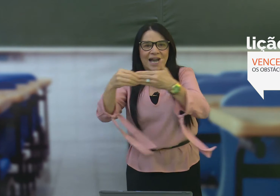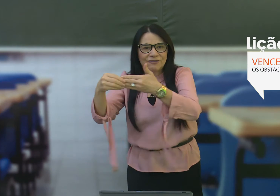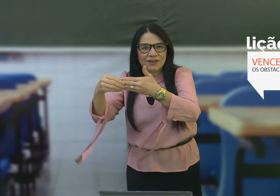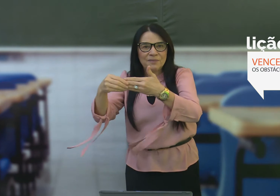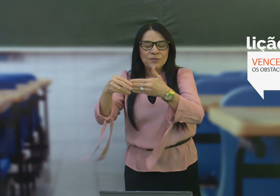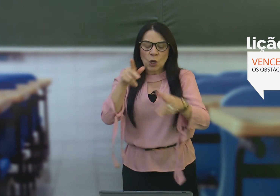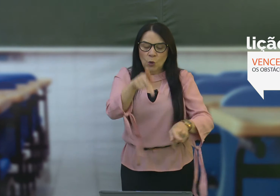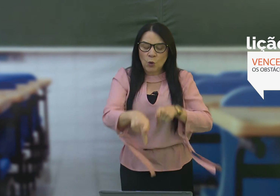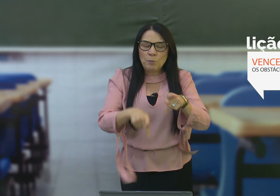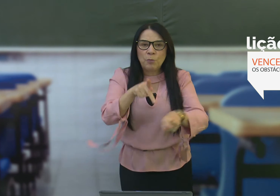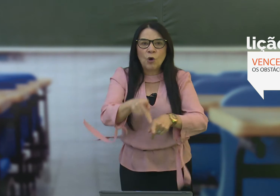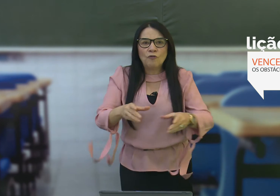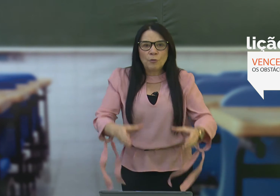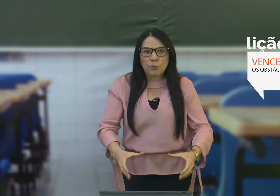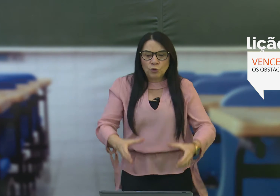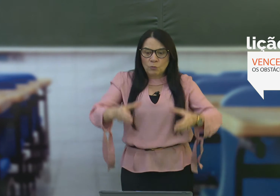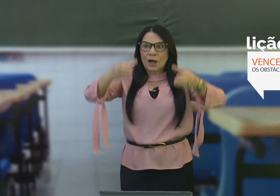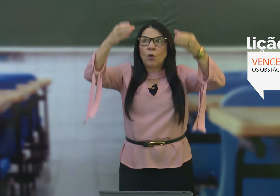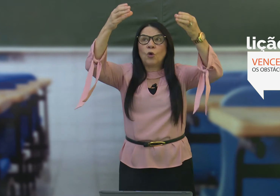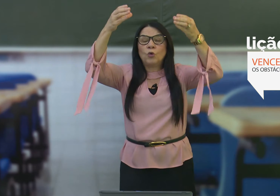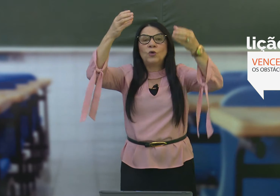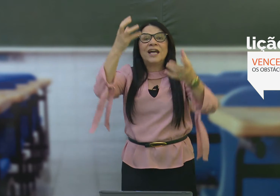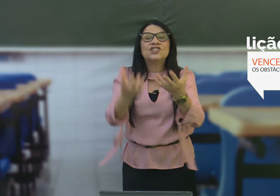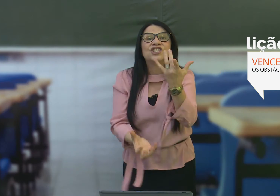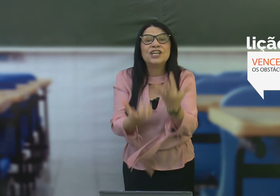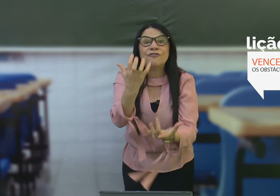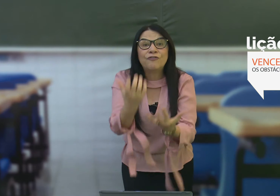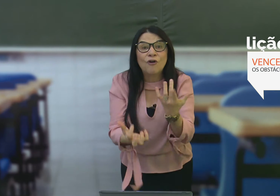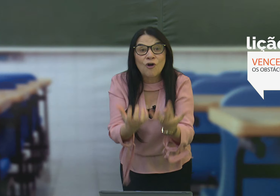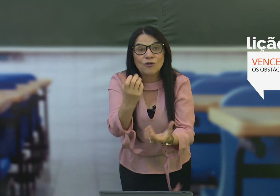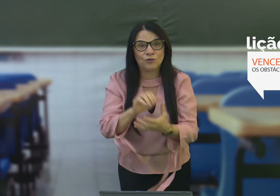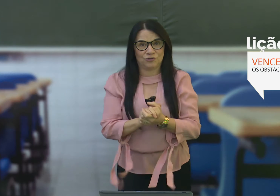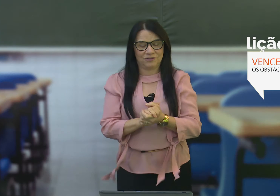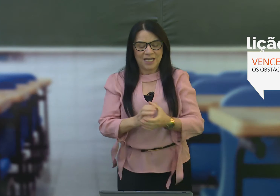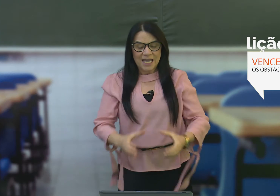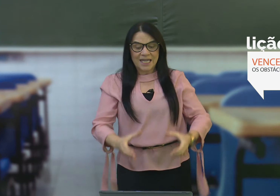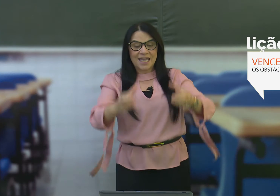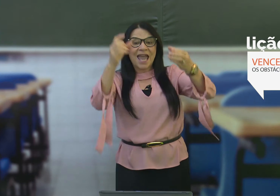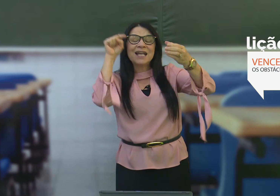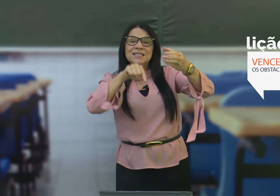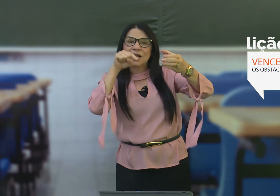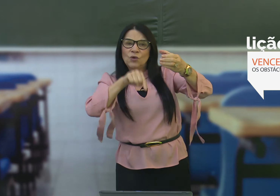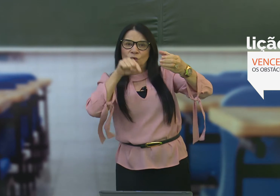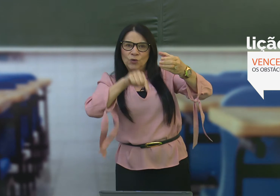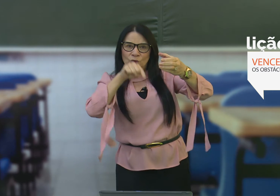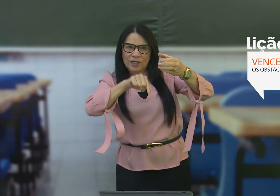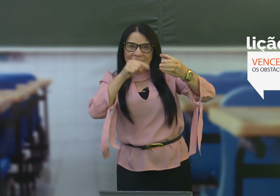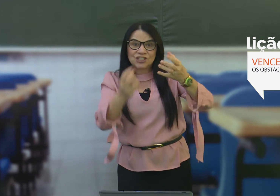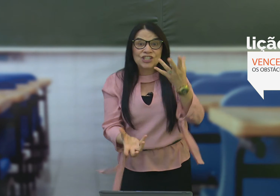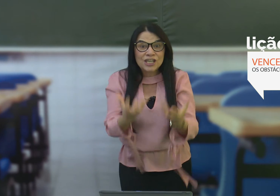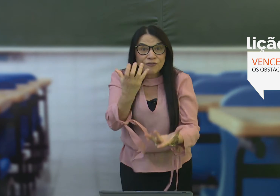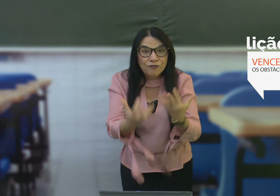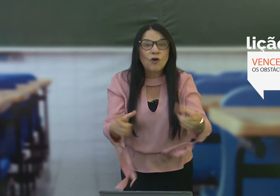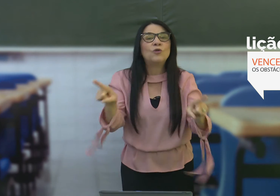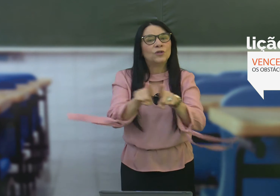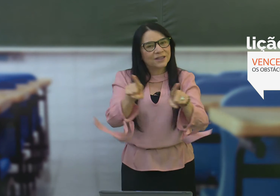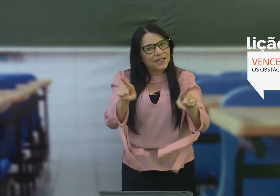guiava o povo por uma coluna de fogo. E essa coluna de fogo